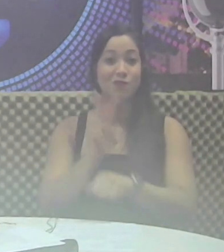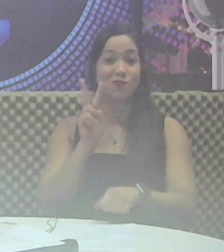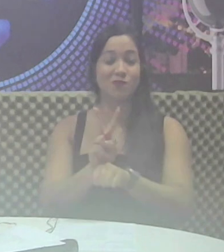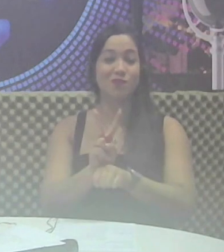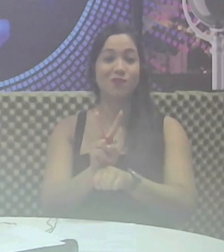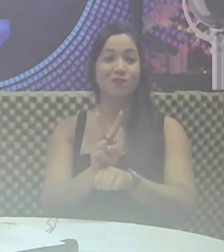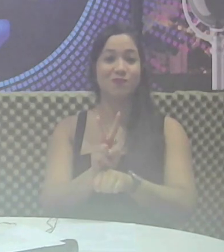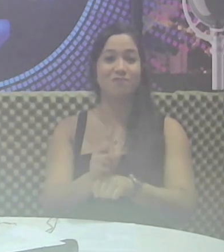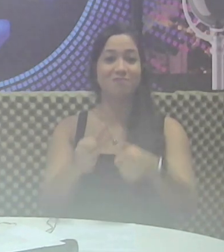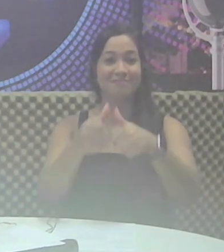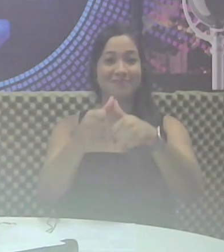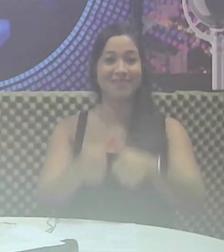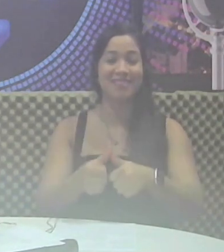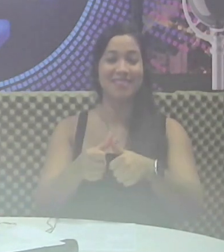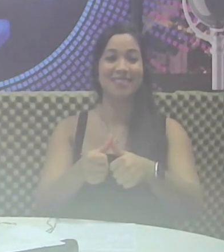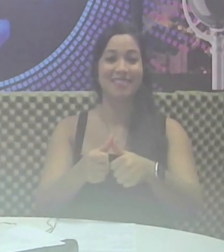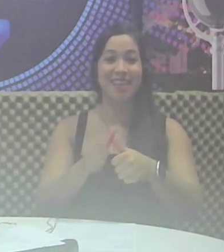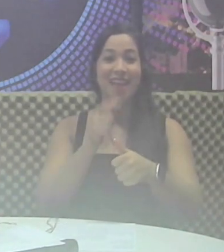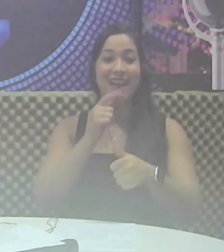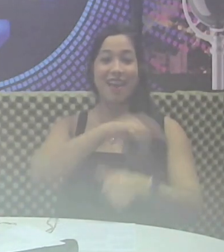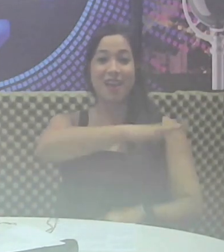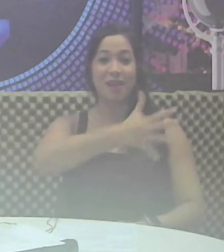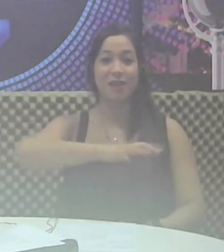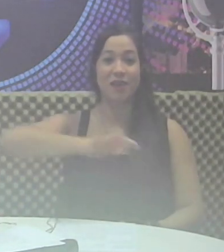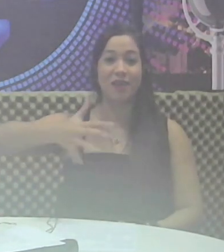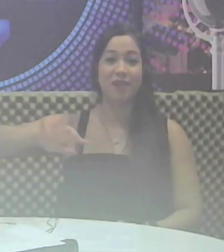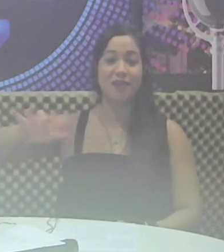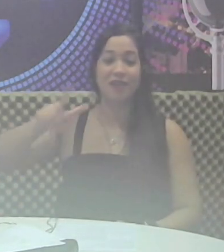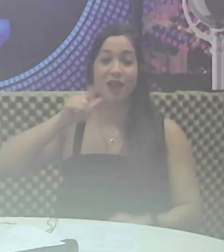preservação permanente na bacia hidrográfica do